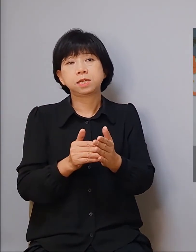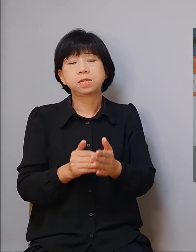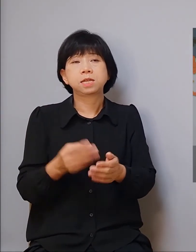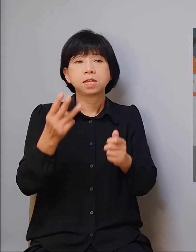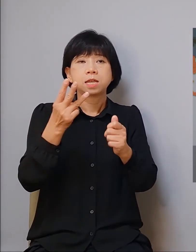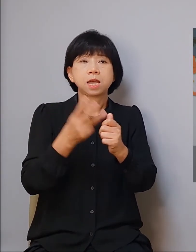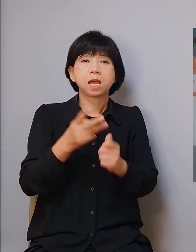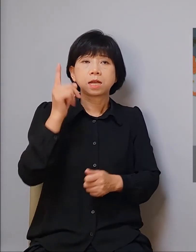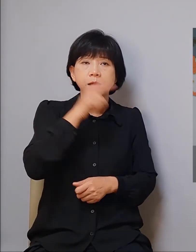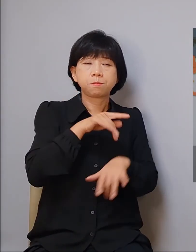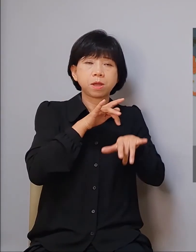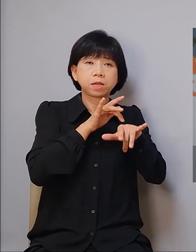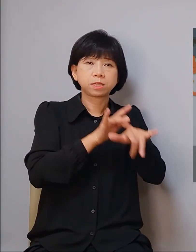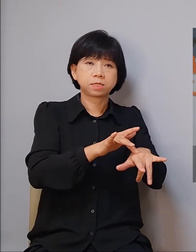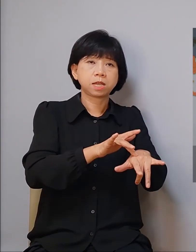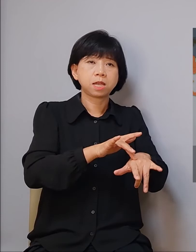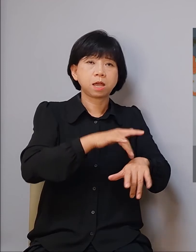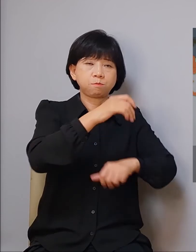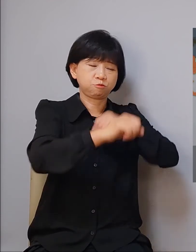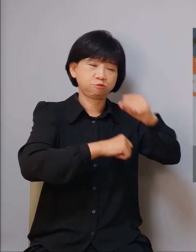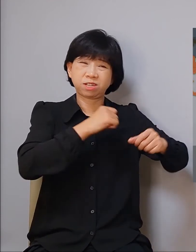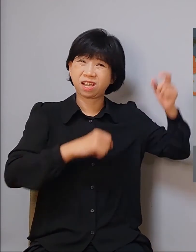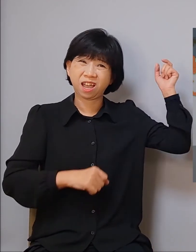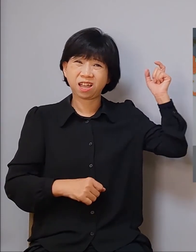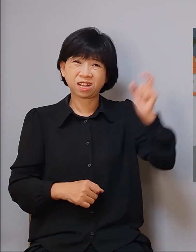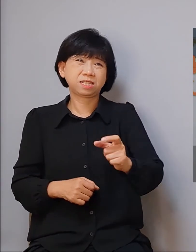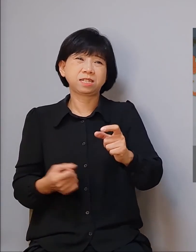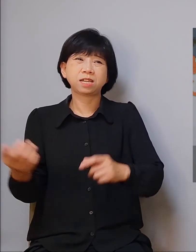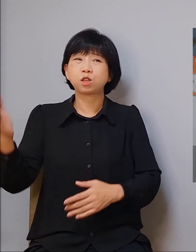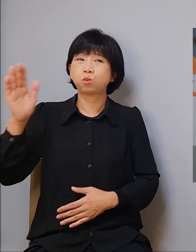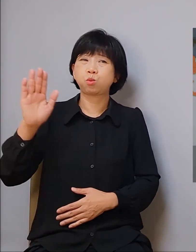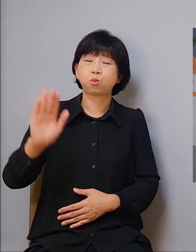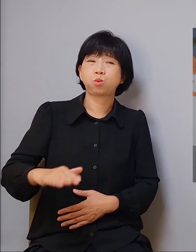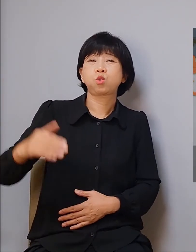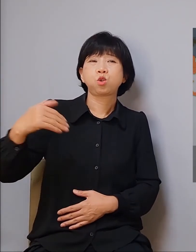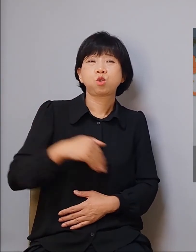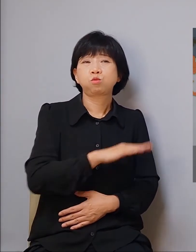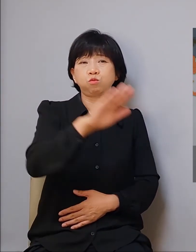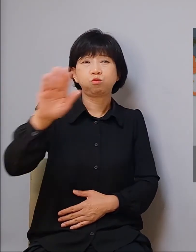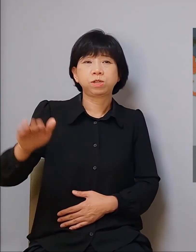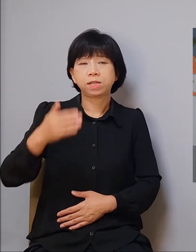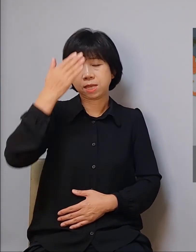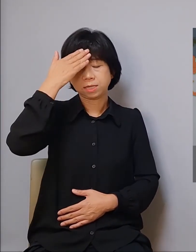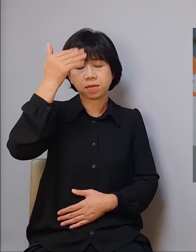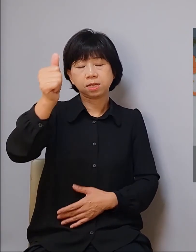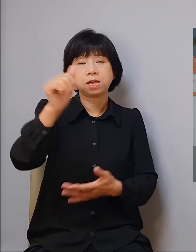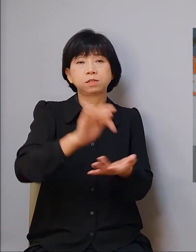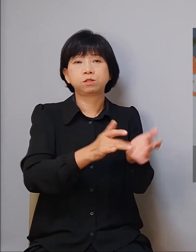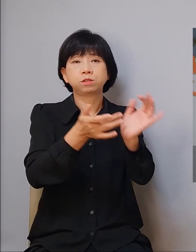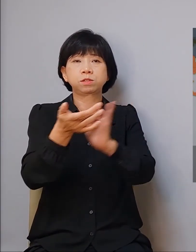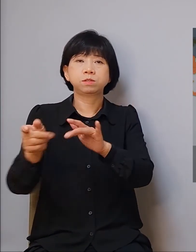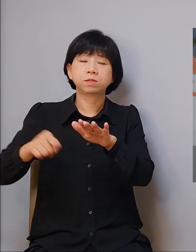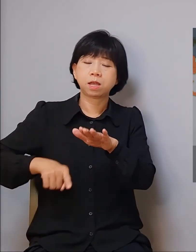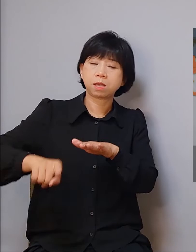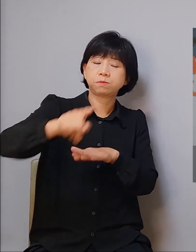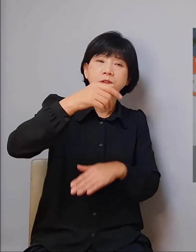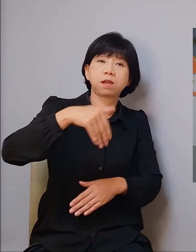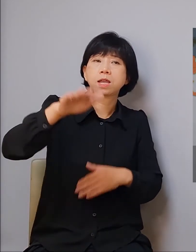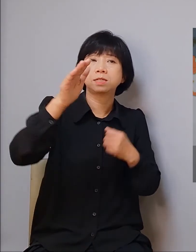울리기까지 악한 마귀 죄 아무리 강할지라도 우리들의 대장